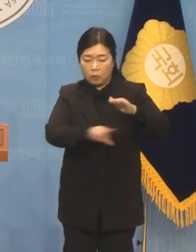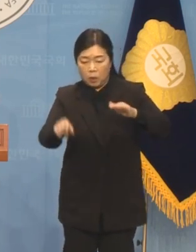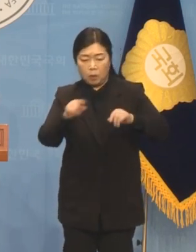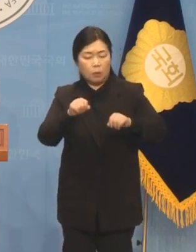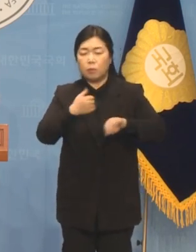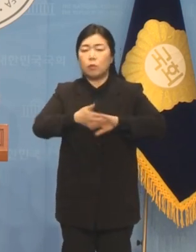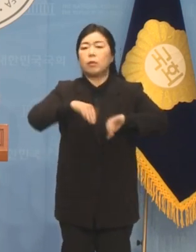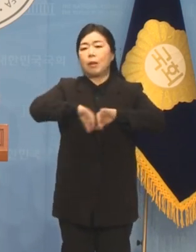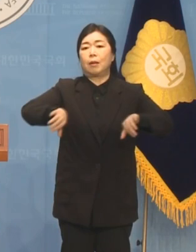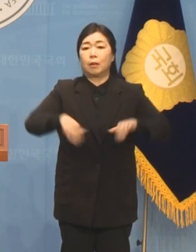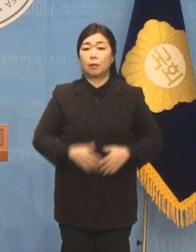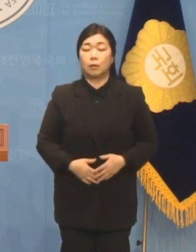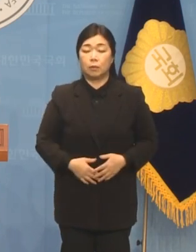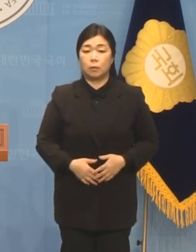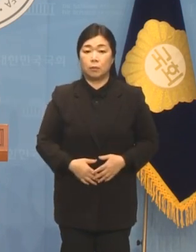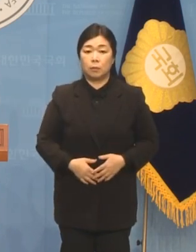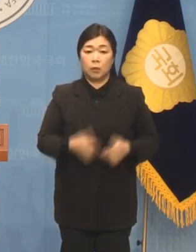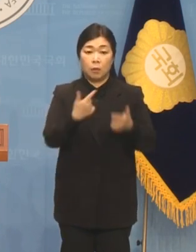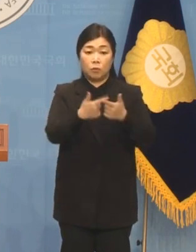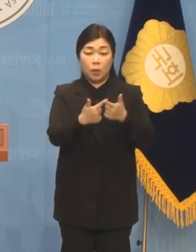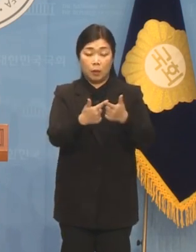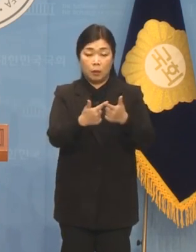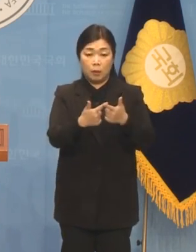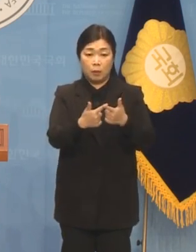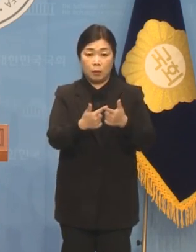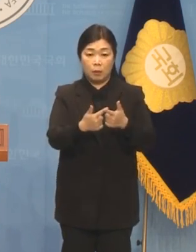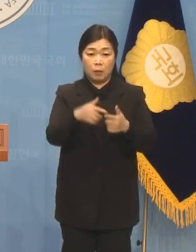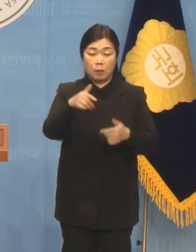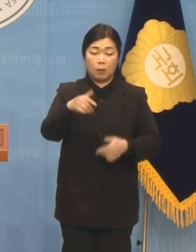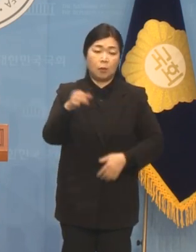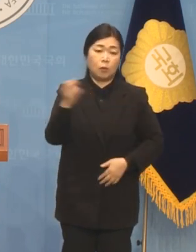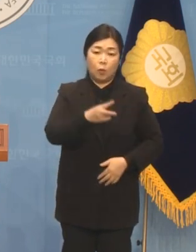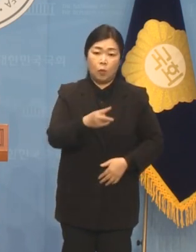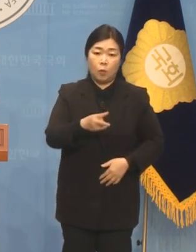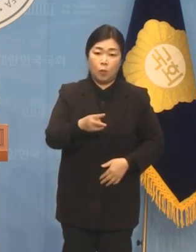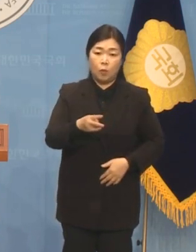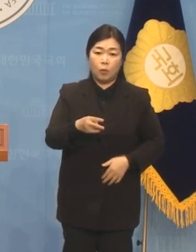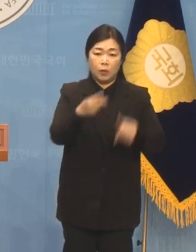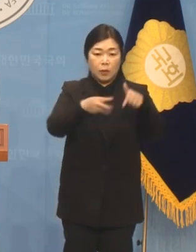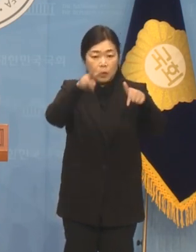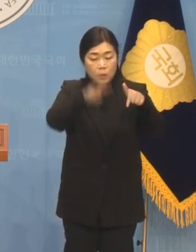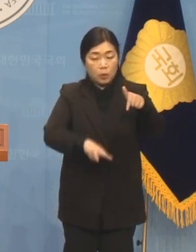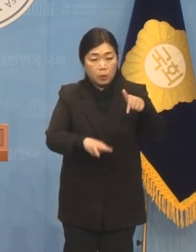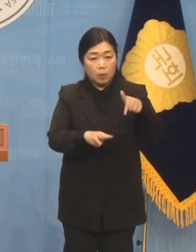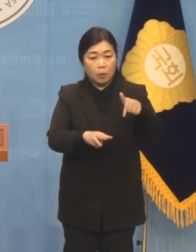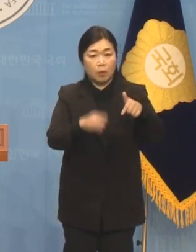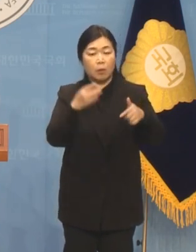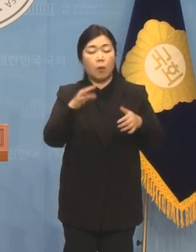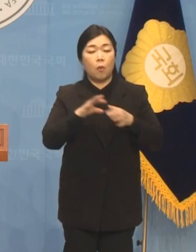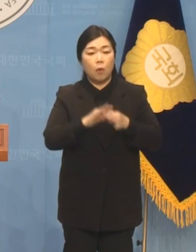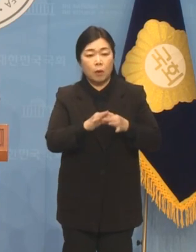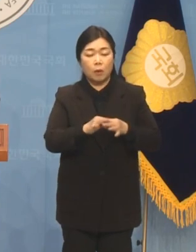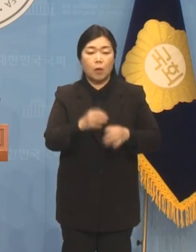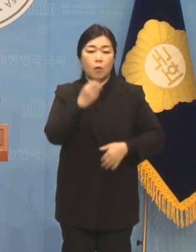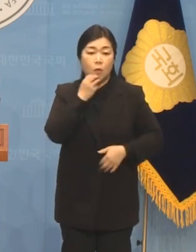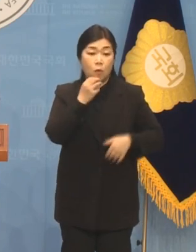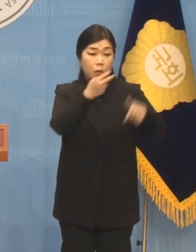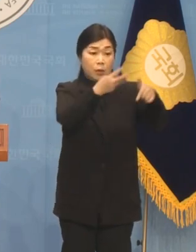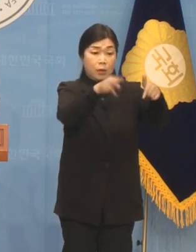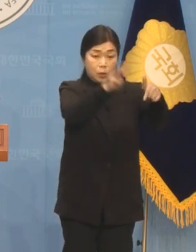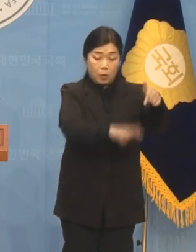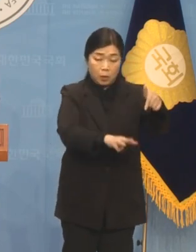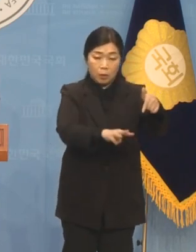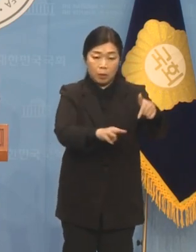경인선 같은 국철 1호선의 경우 땅 위를 달리는 지상철이기에 철도 부지를 매각해서